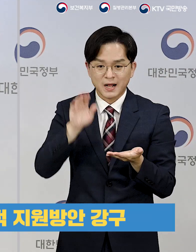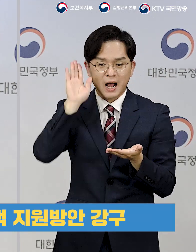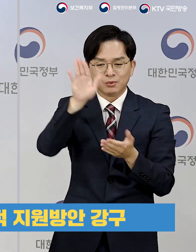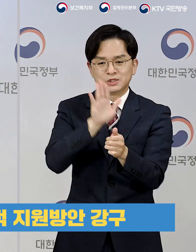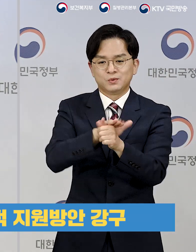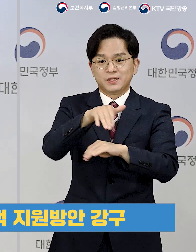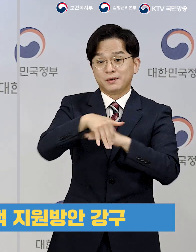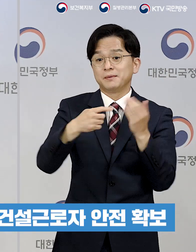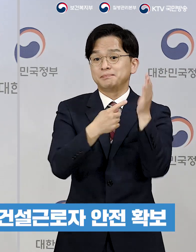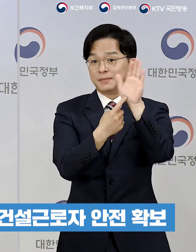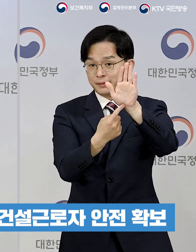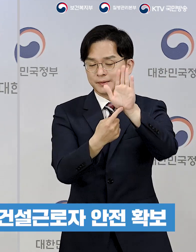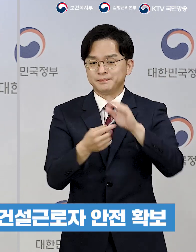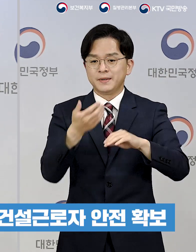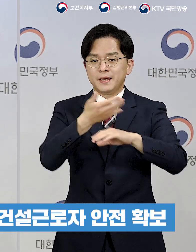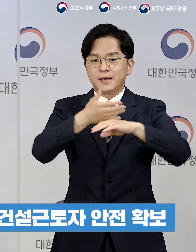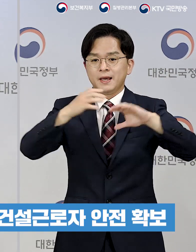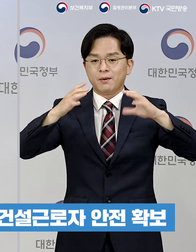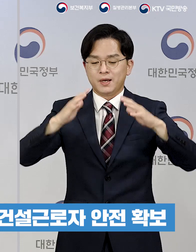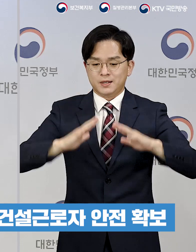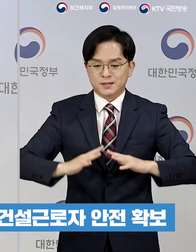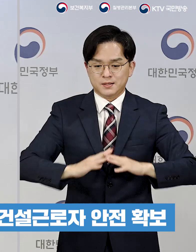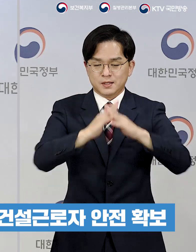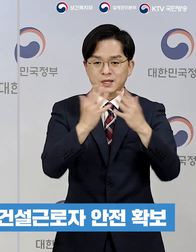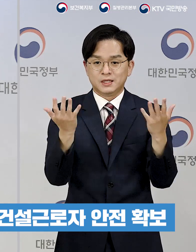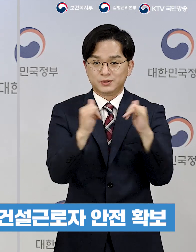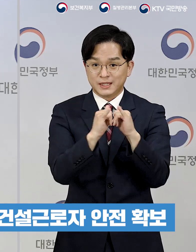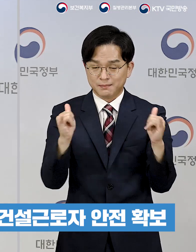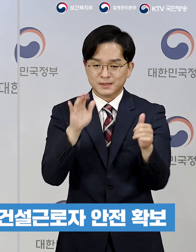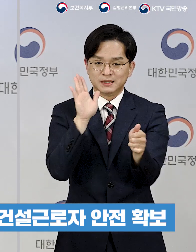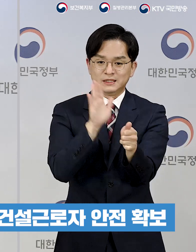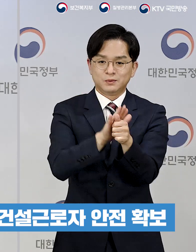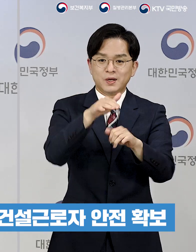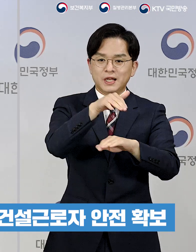보고하였습니다. 우선 현지 해외 건설